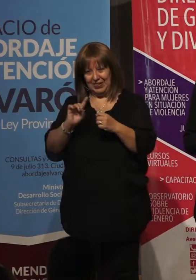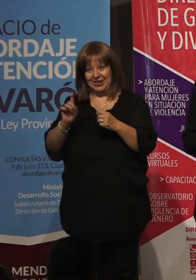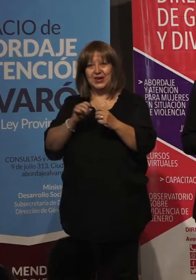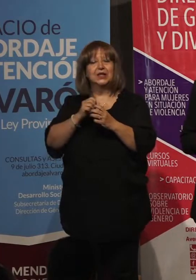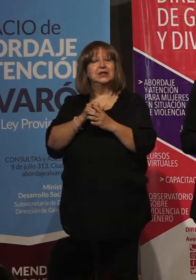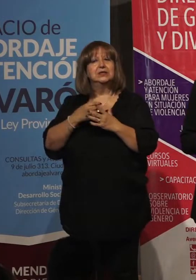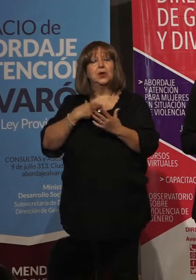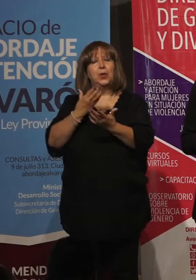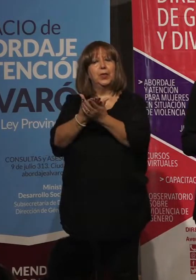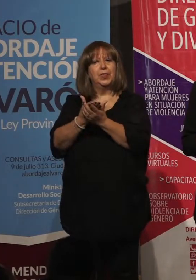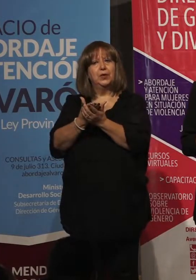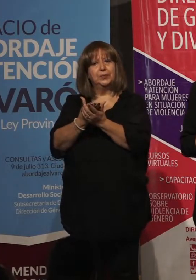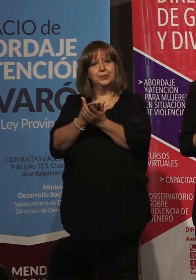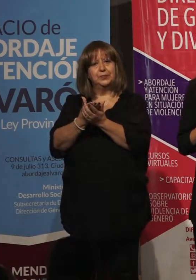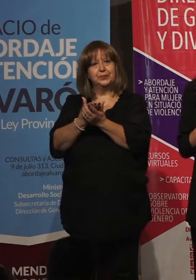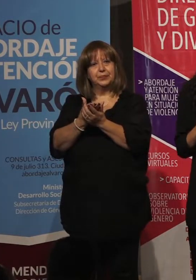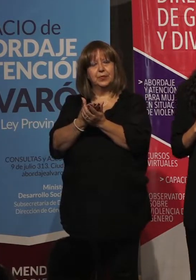que